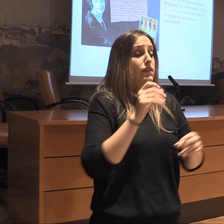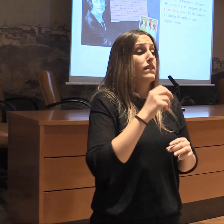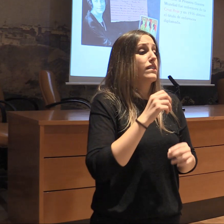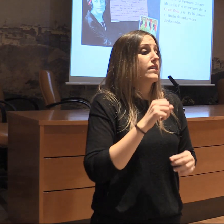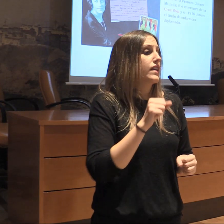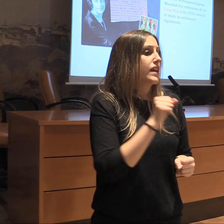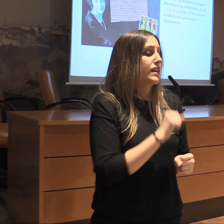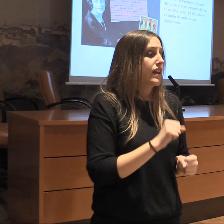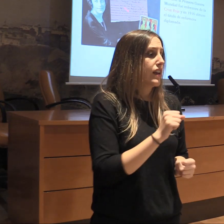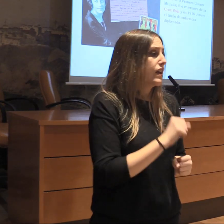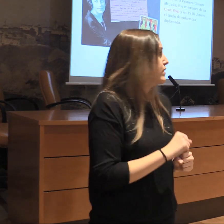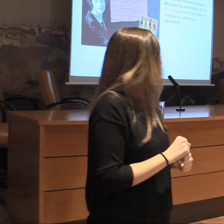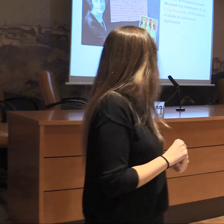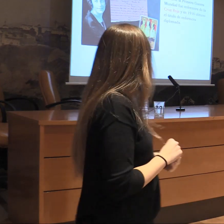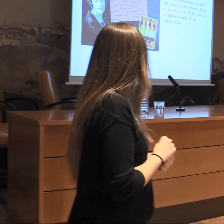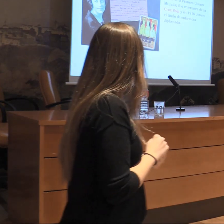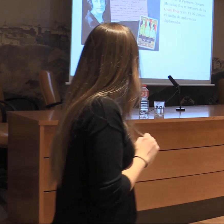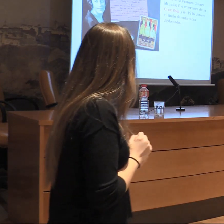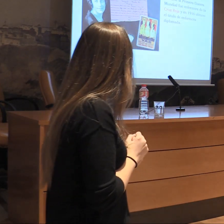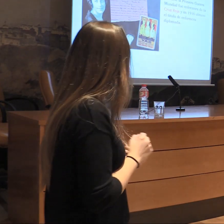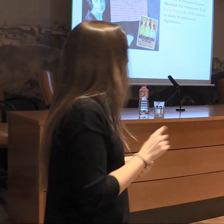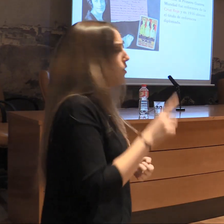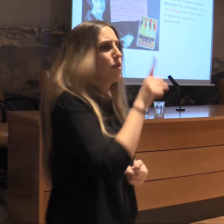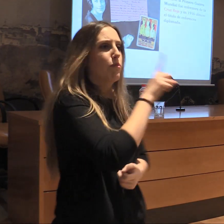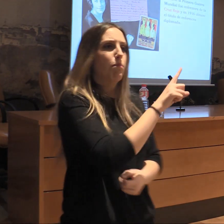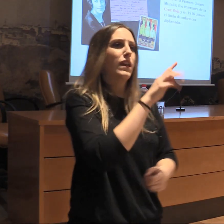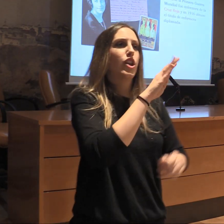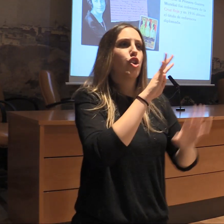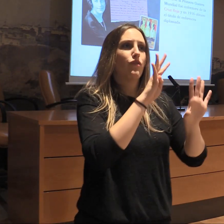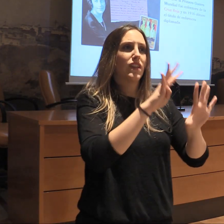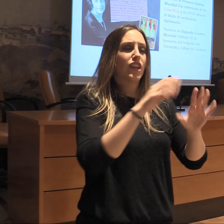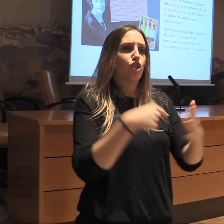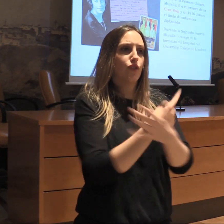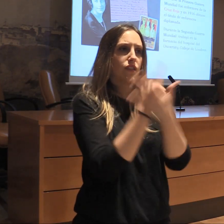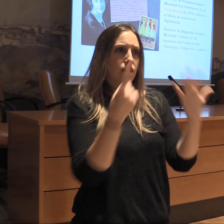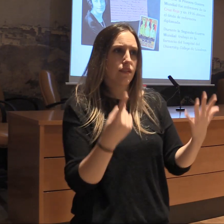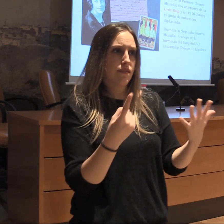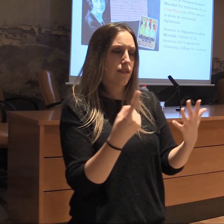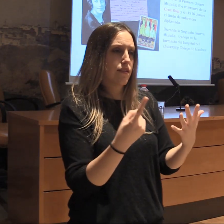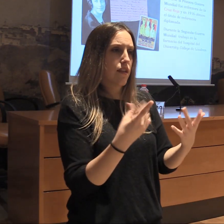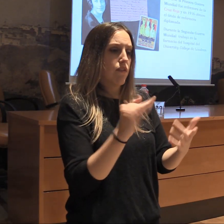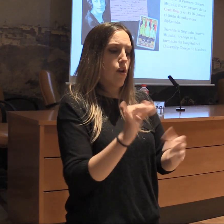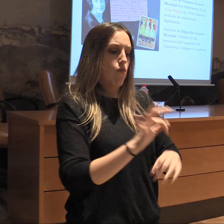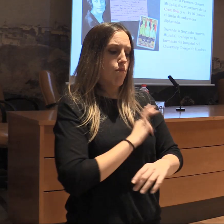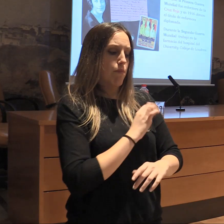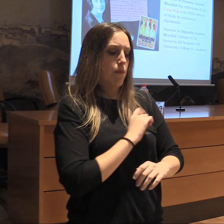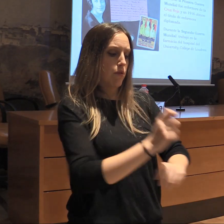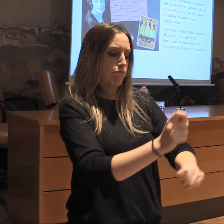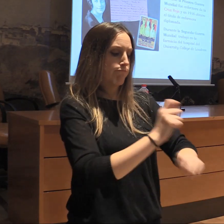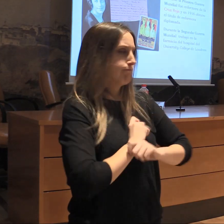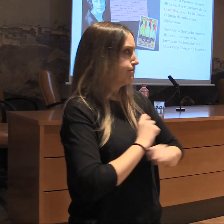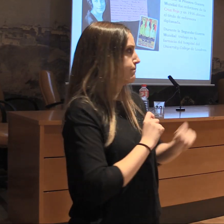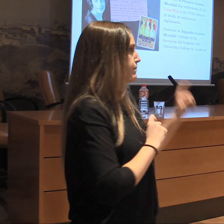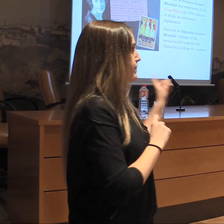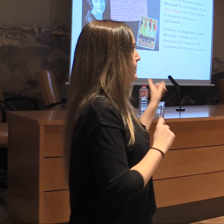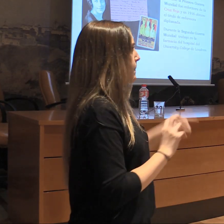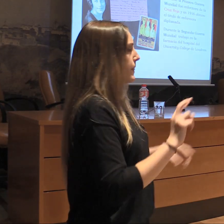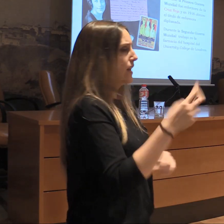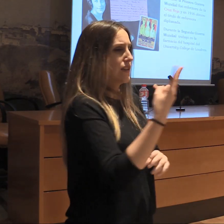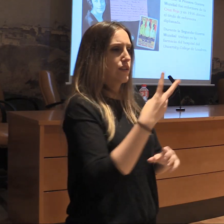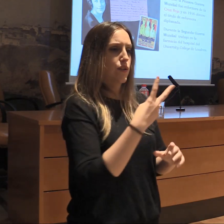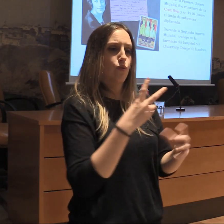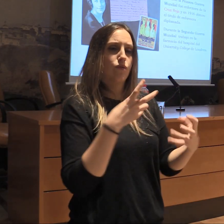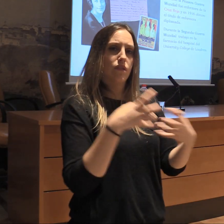enfermera diplomada, aquí tenemos esta tarjeta y una foto de ella de joven. Y durante la Segunda Guerra Mundial